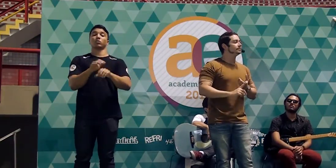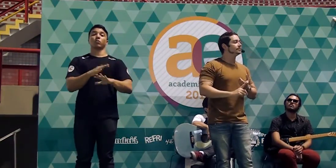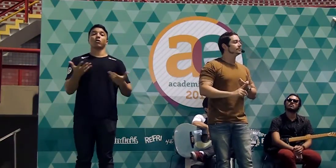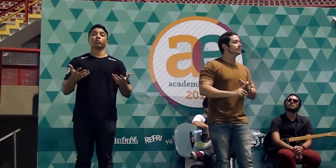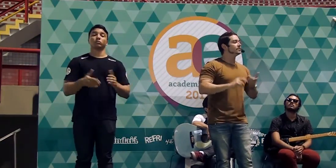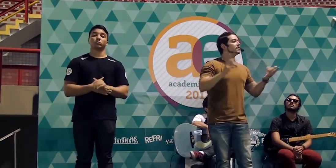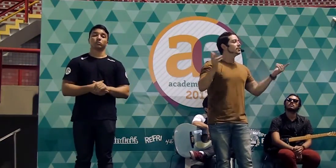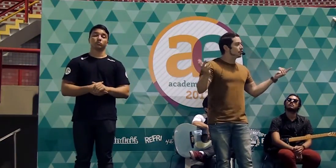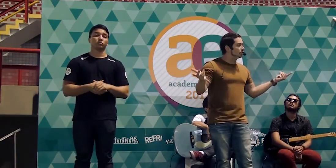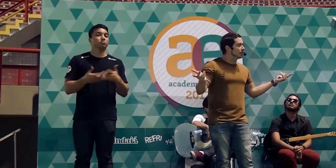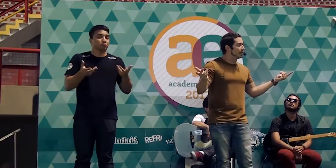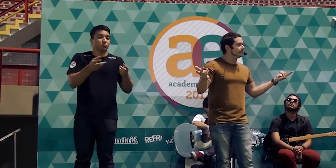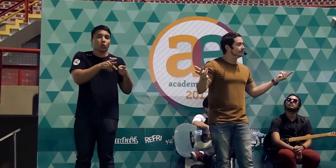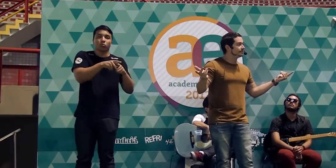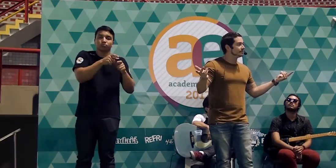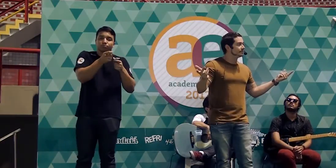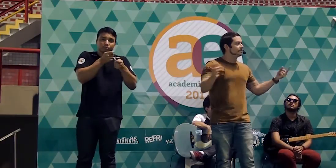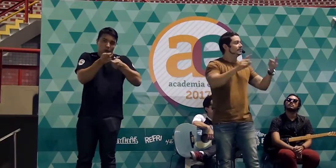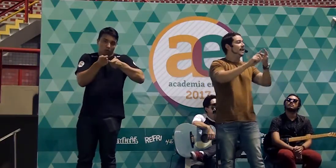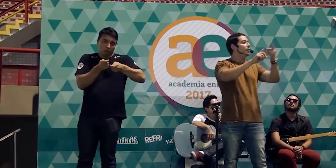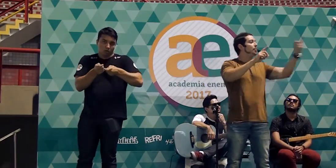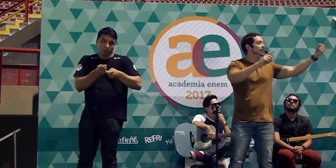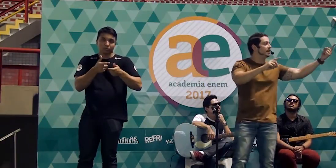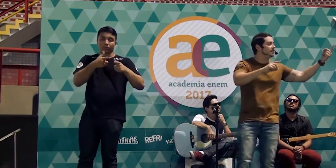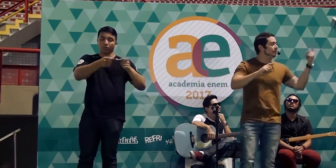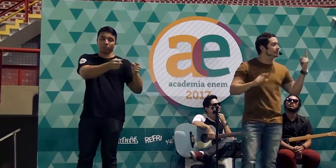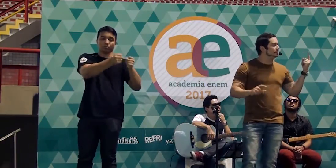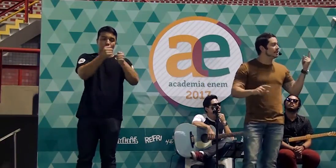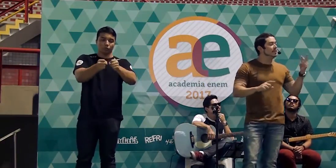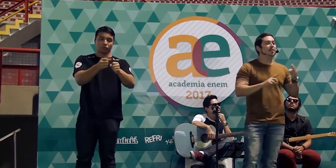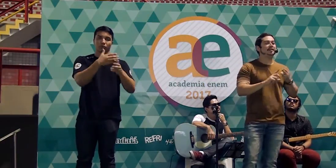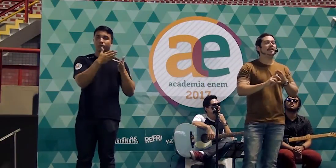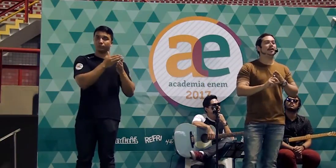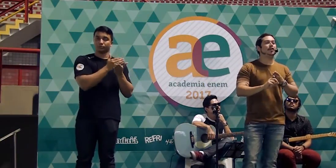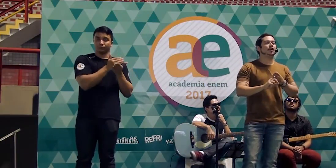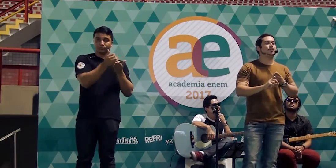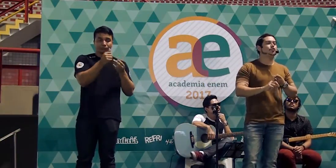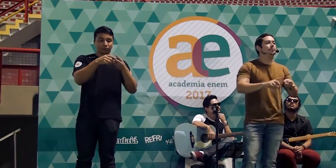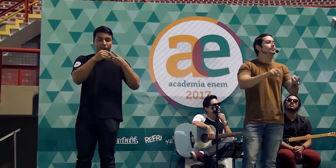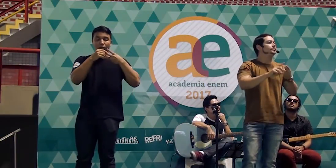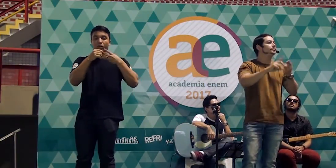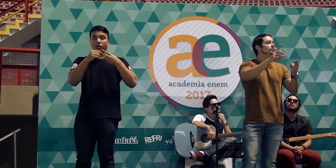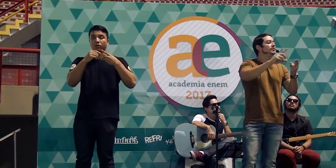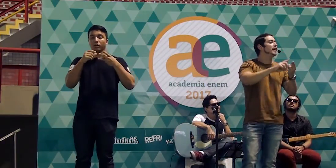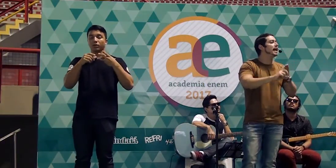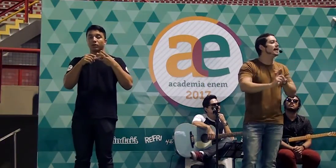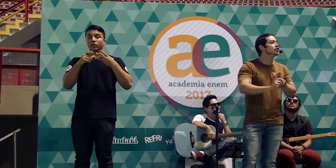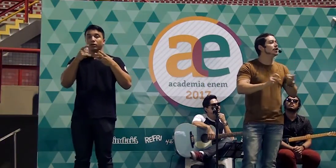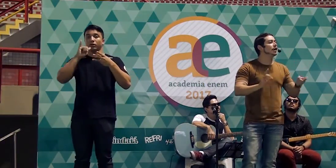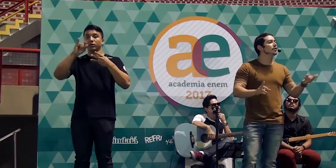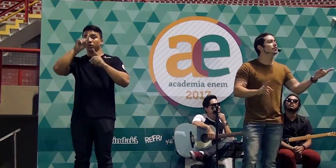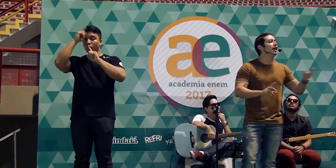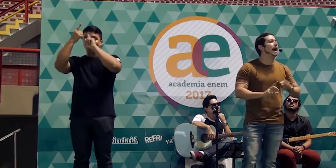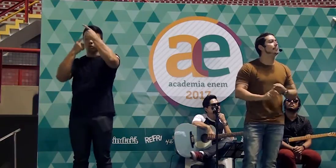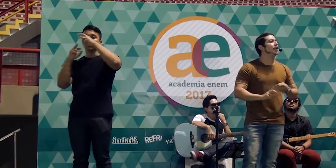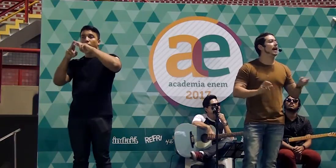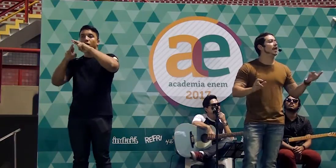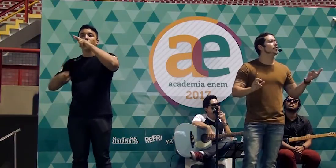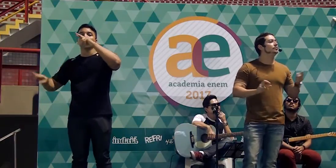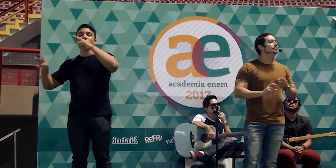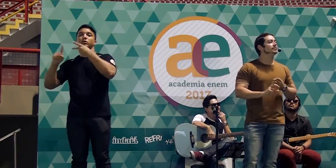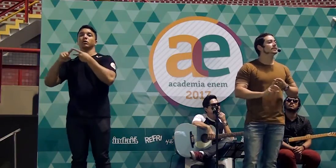controla? Te controla. É um poder, então. Poder ideológico. A religião,